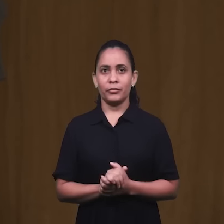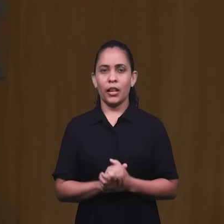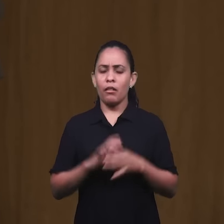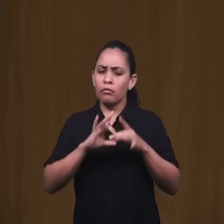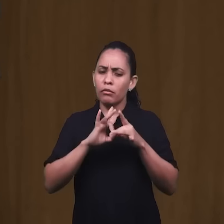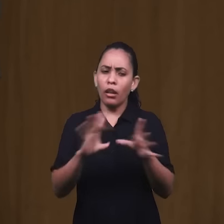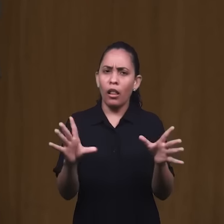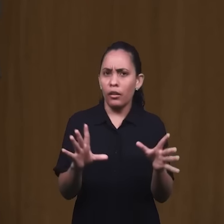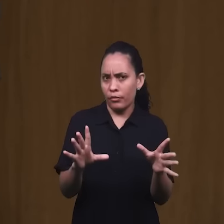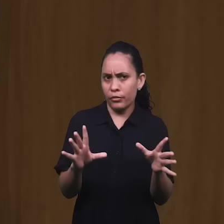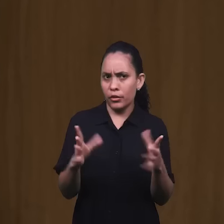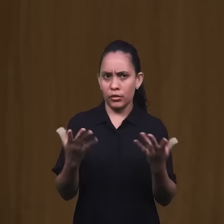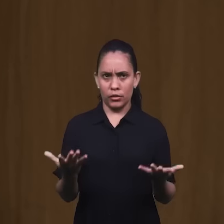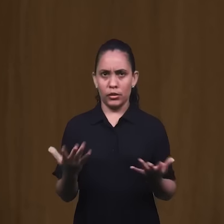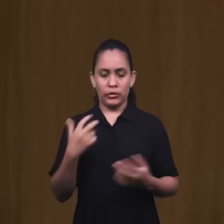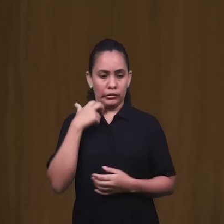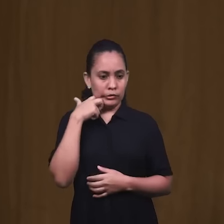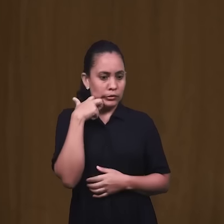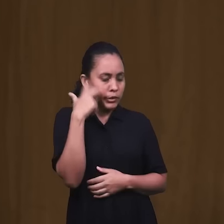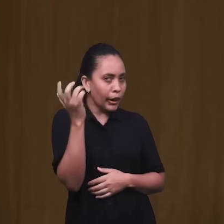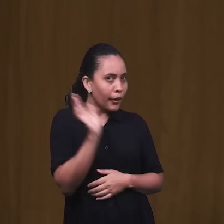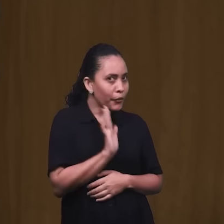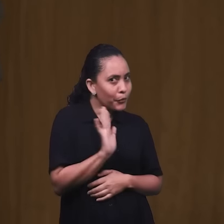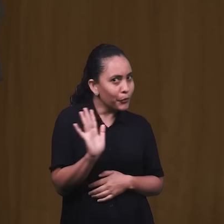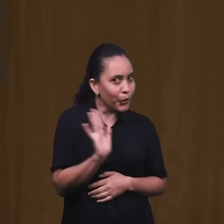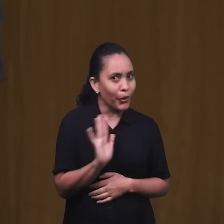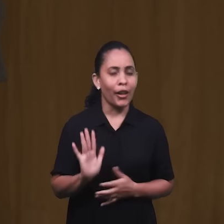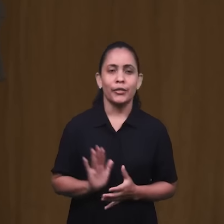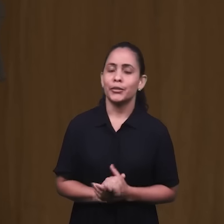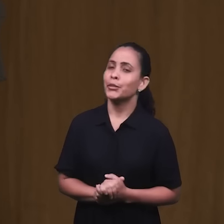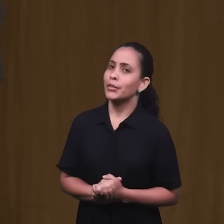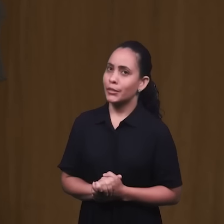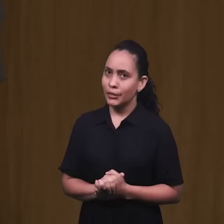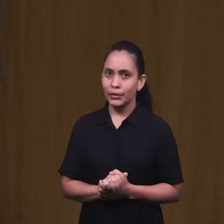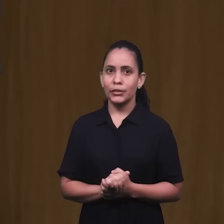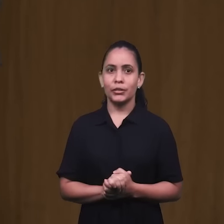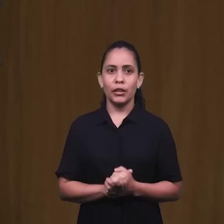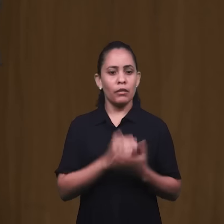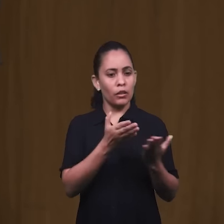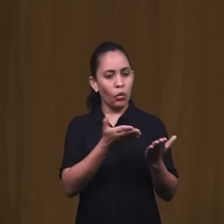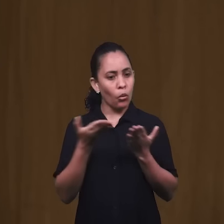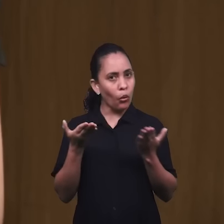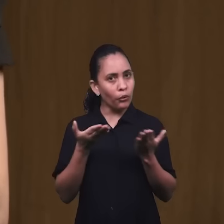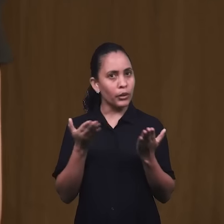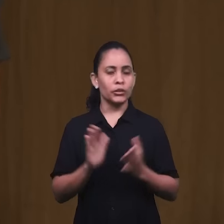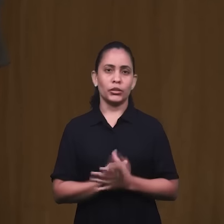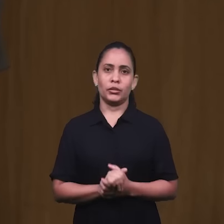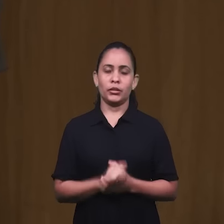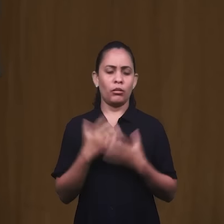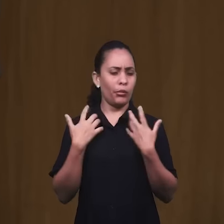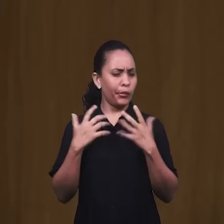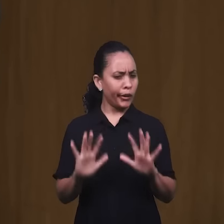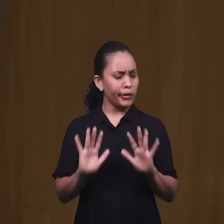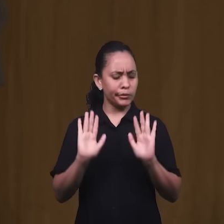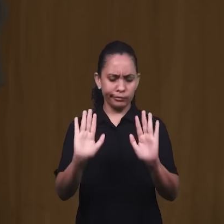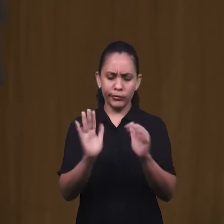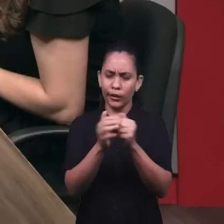deixar à vontade, não constranger, né? Isso é verdade. É fazer por convite. Não quis...